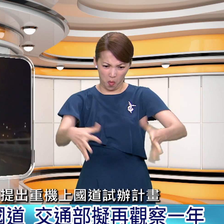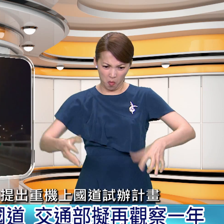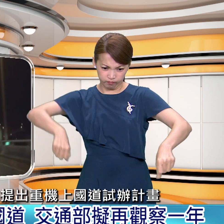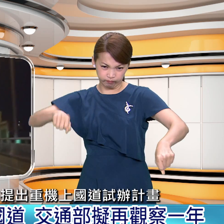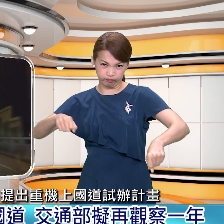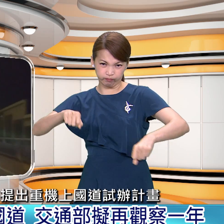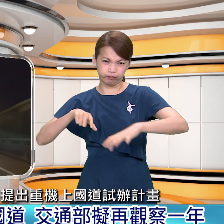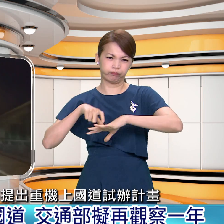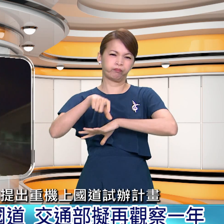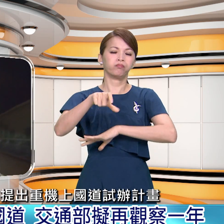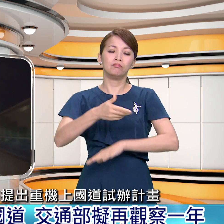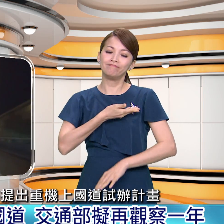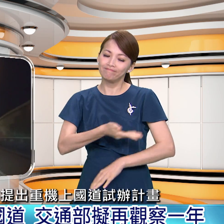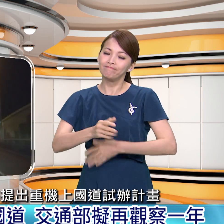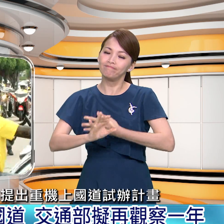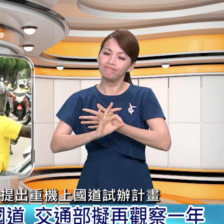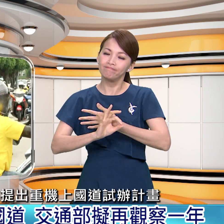范计划。